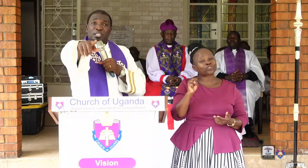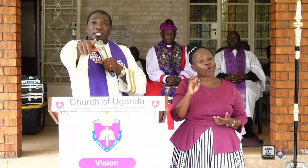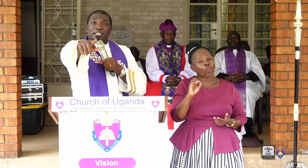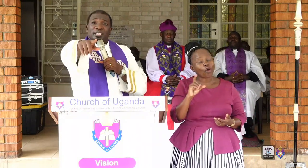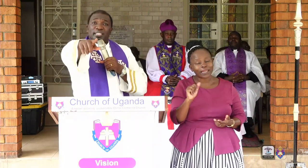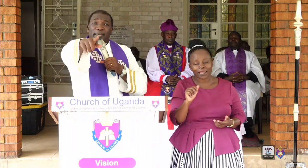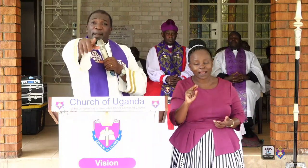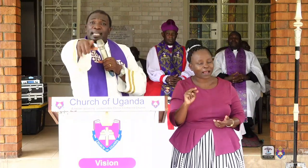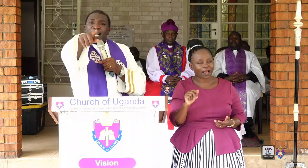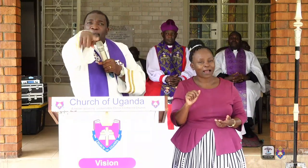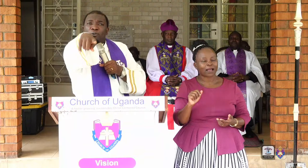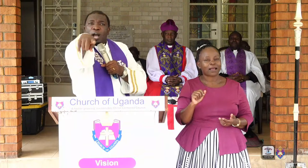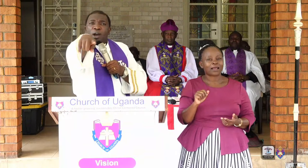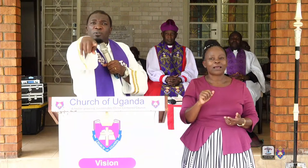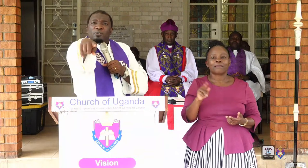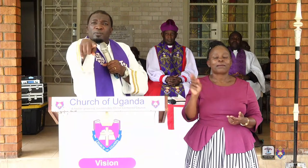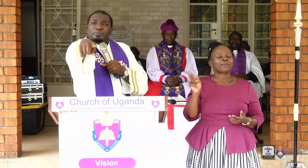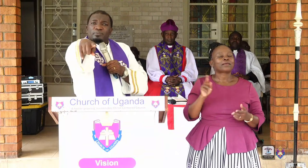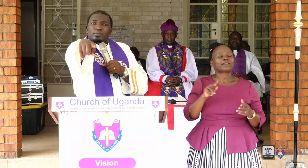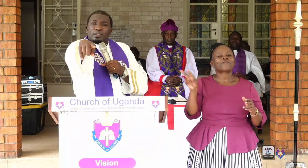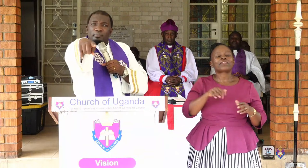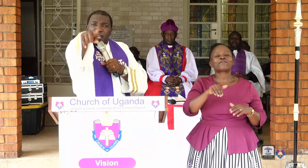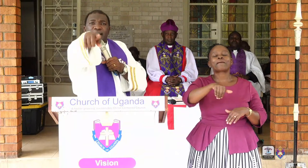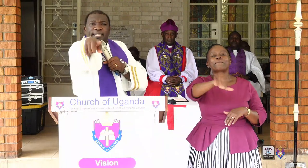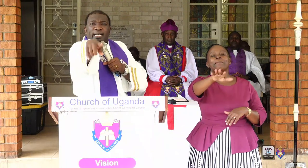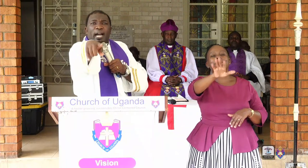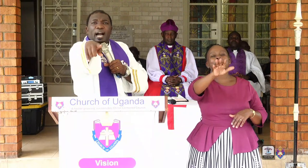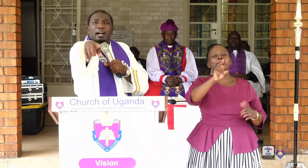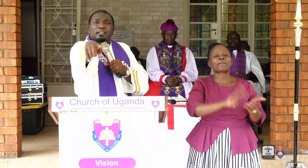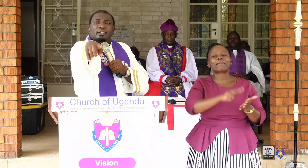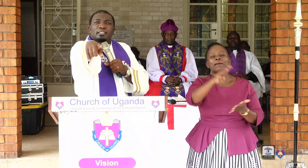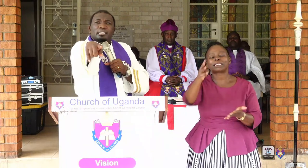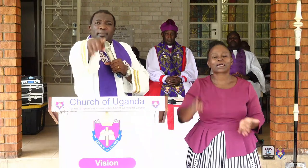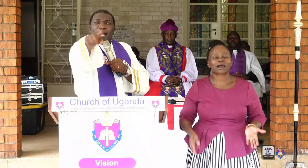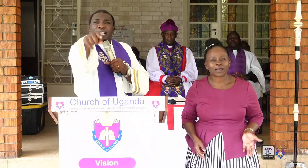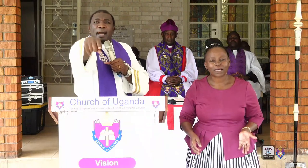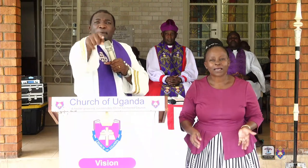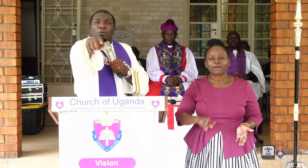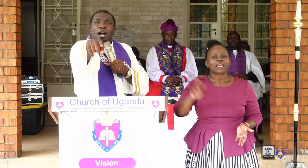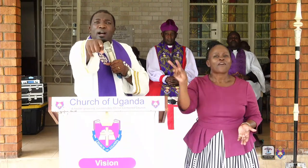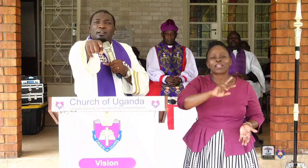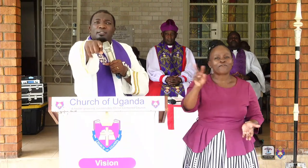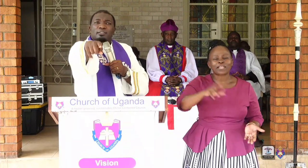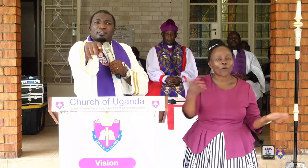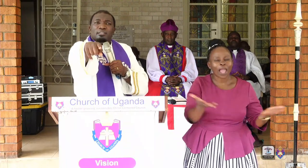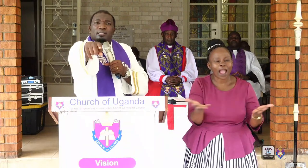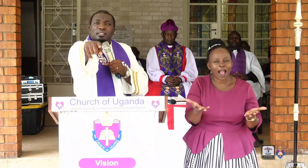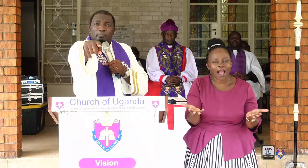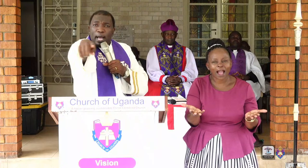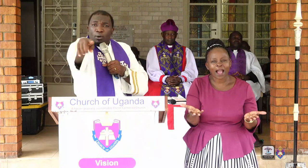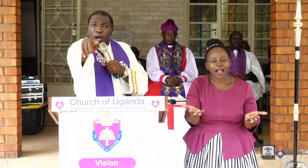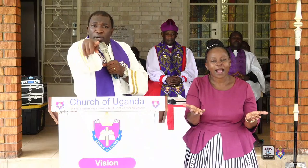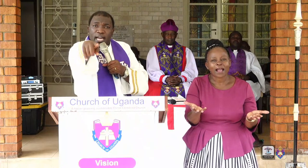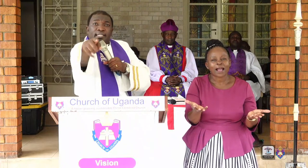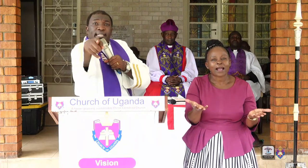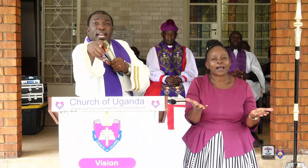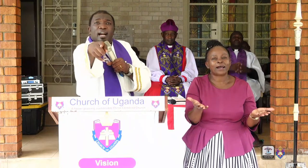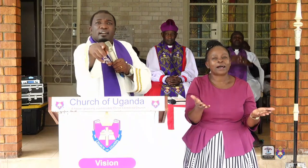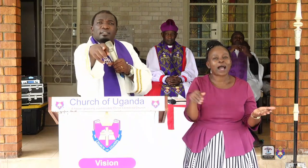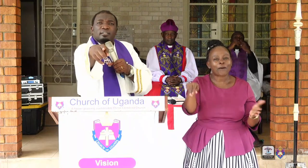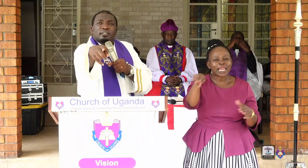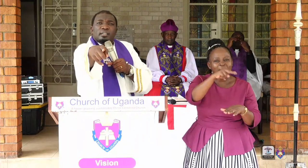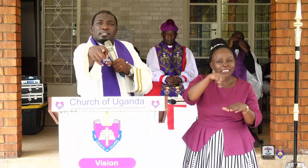joli tebali ngabe wawo be Masaka tebali ngabe wa bawawe